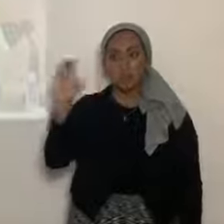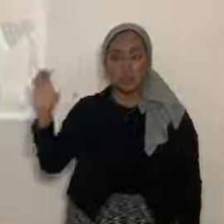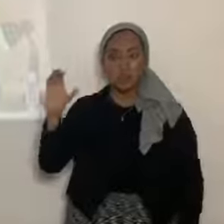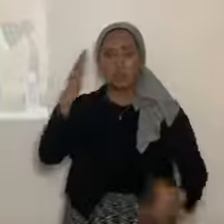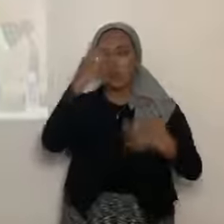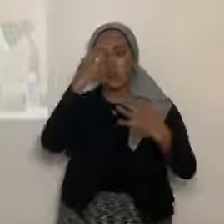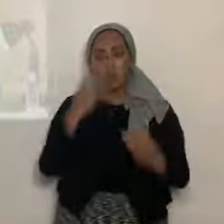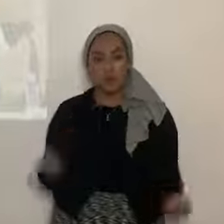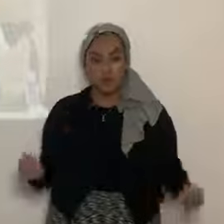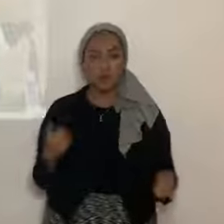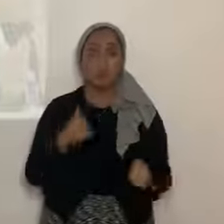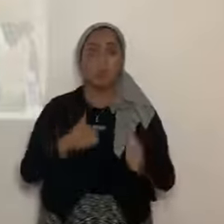Entonces clamamos y él nos sana.